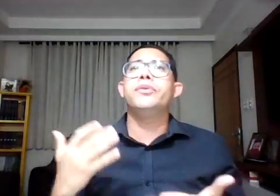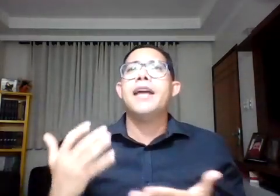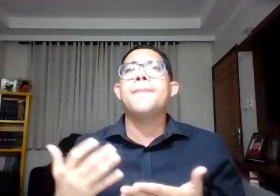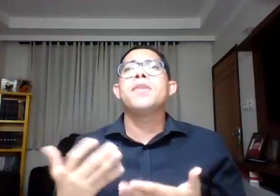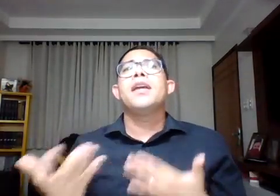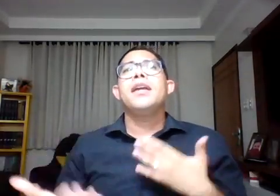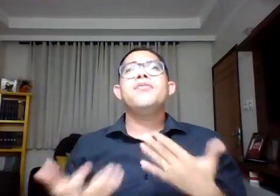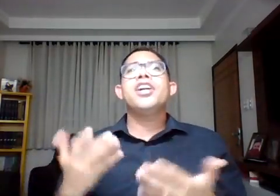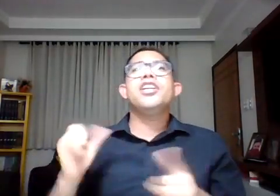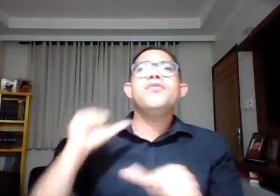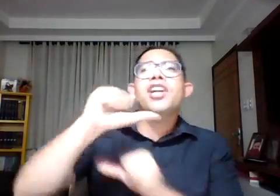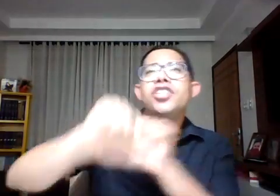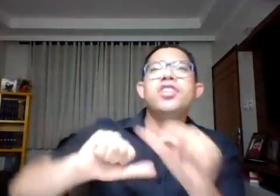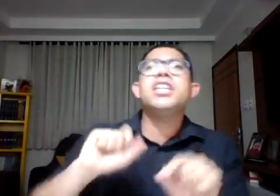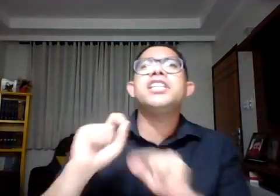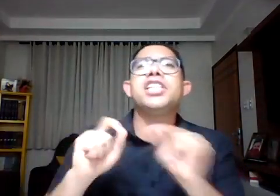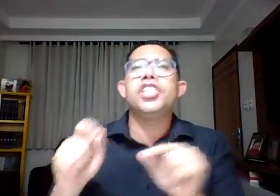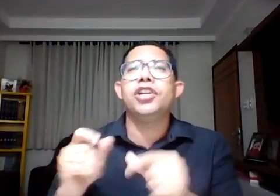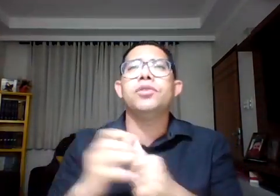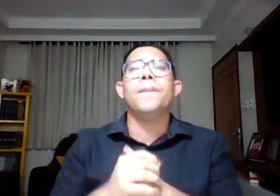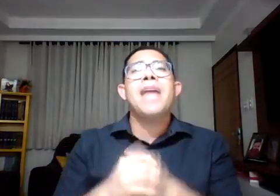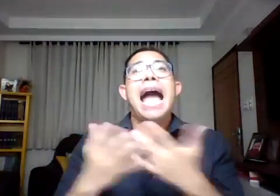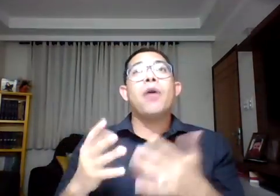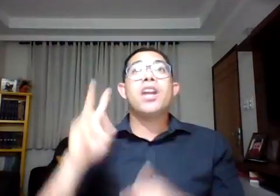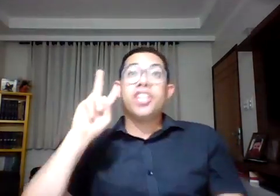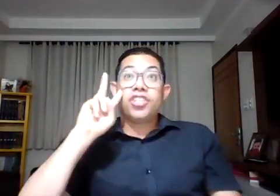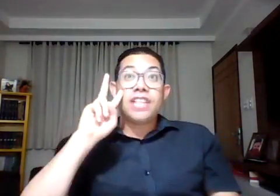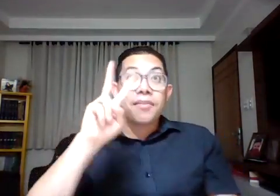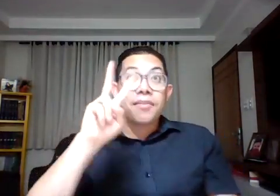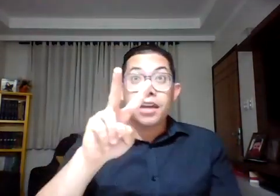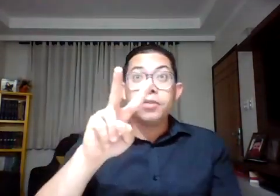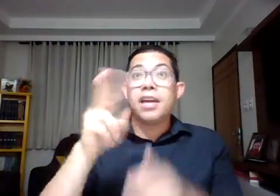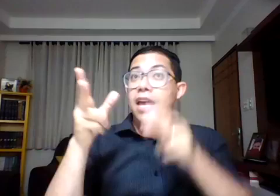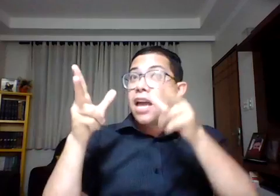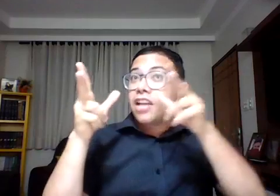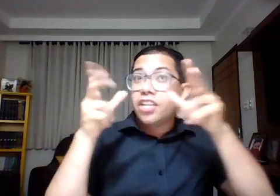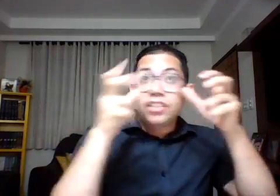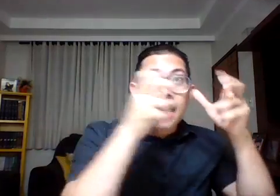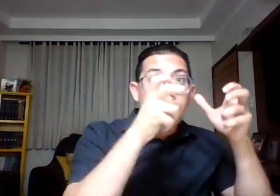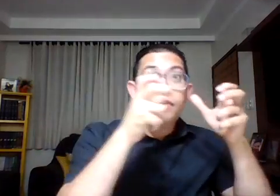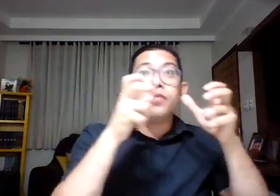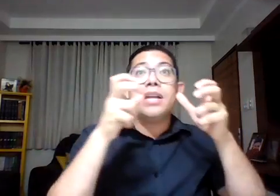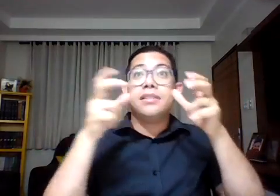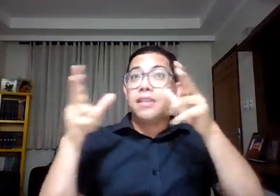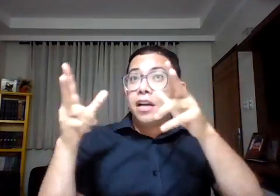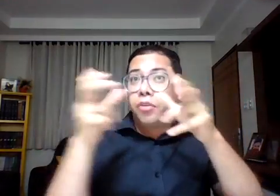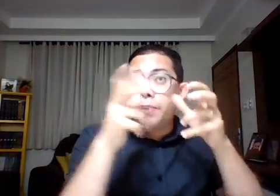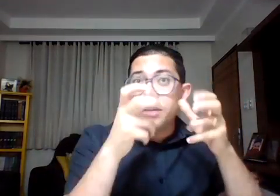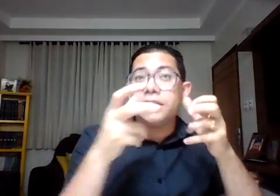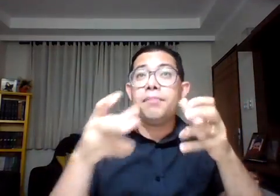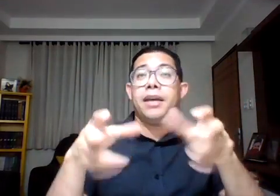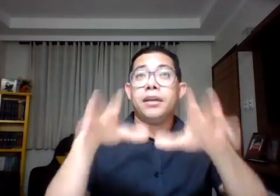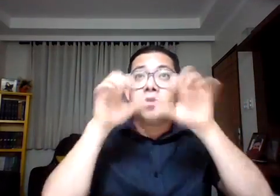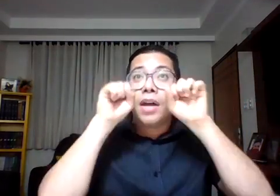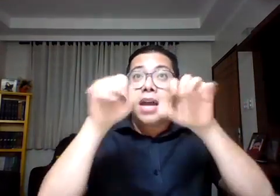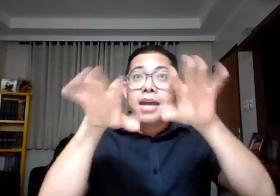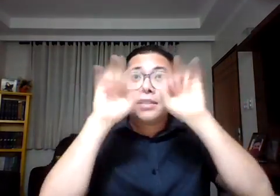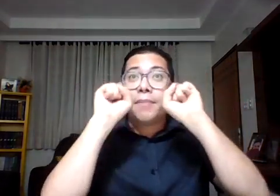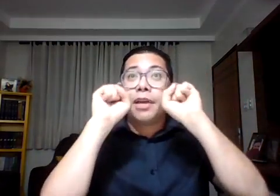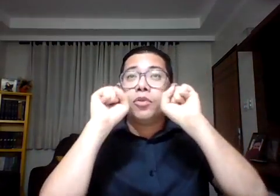né? Invertido em que sentido? Agora a gente está vendo, né? A gente está visualizando, percebendo, recebendo